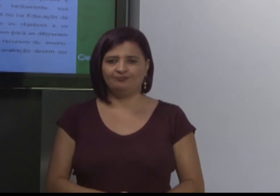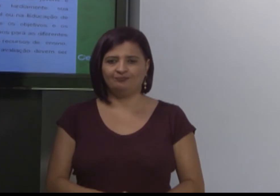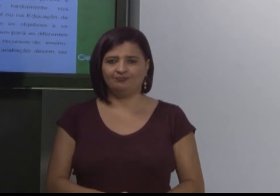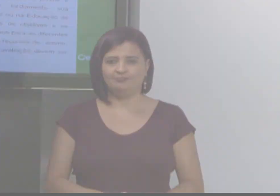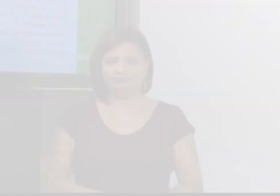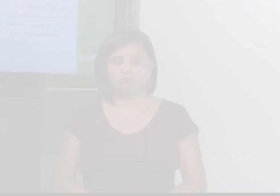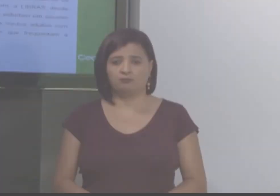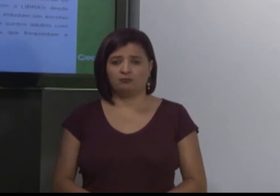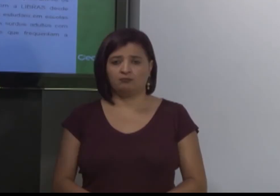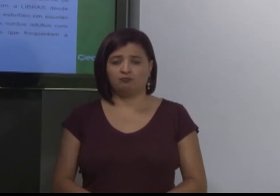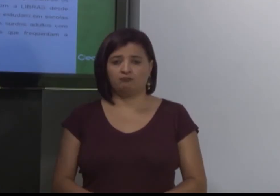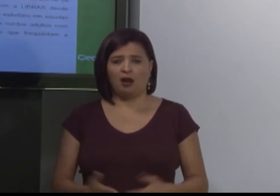e avançado.